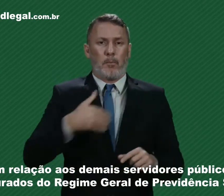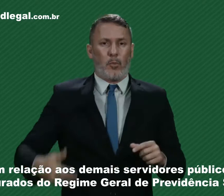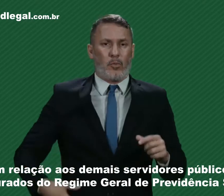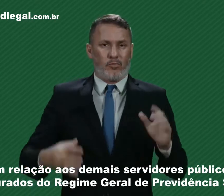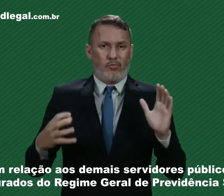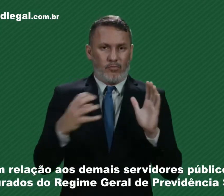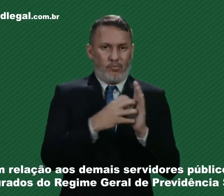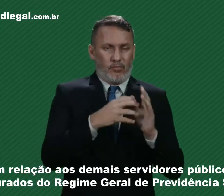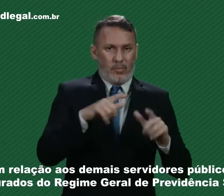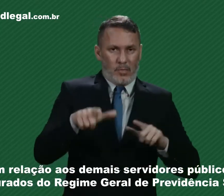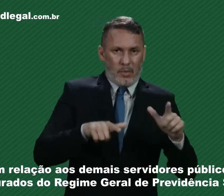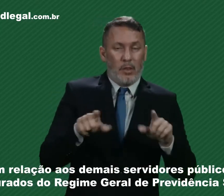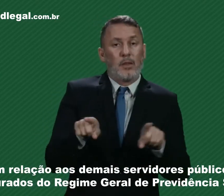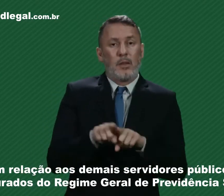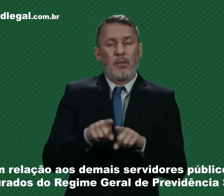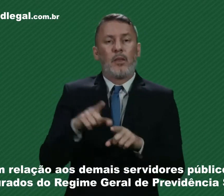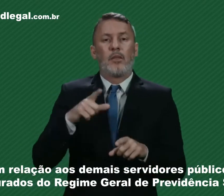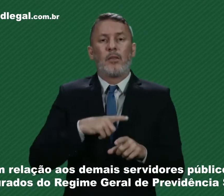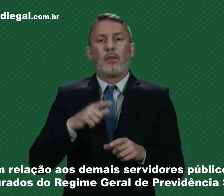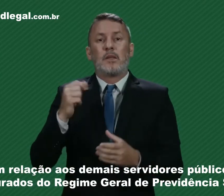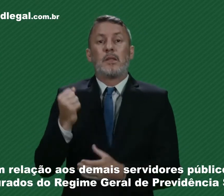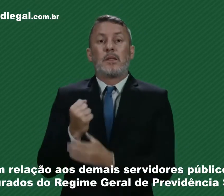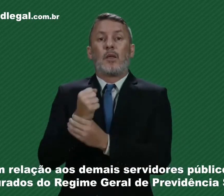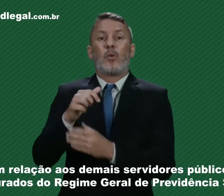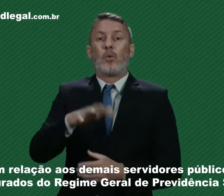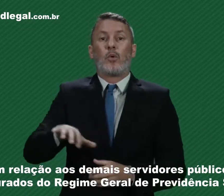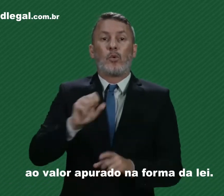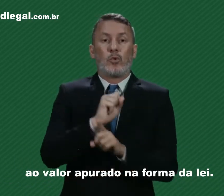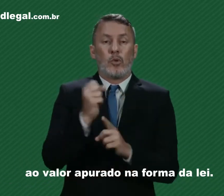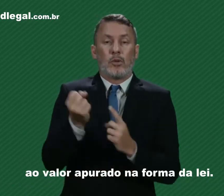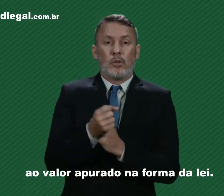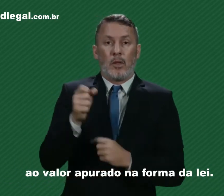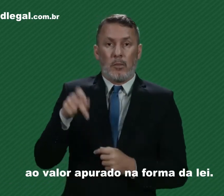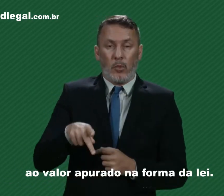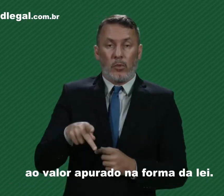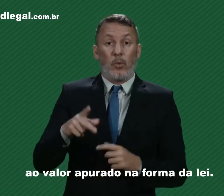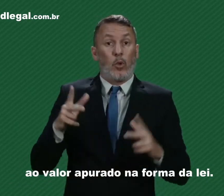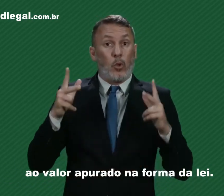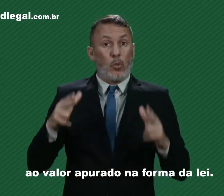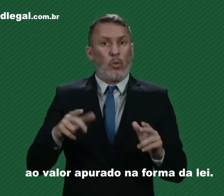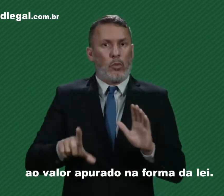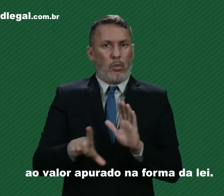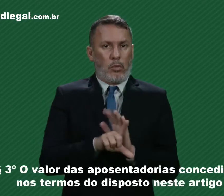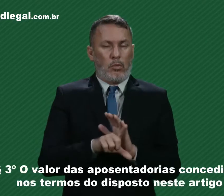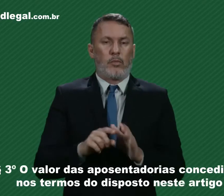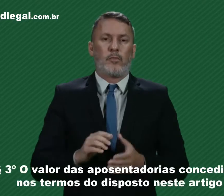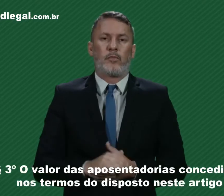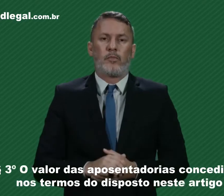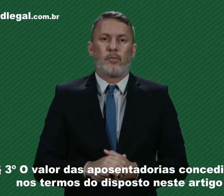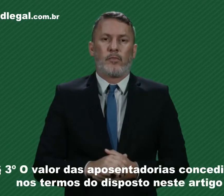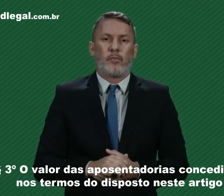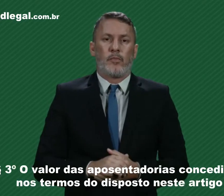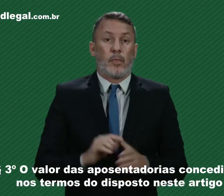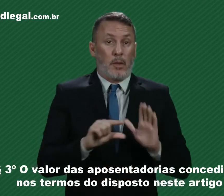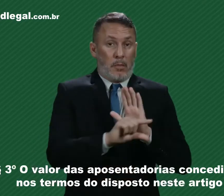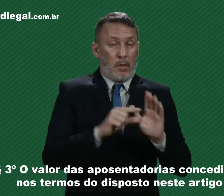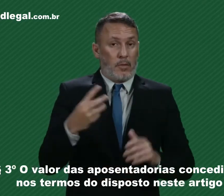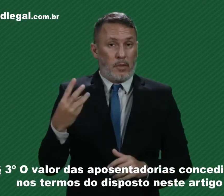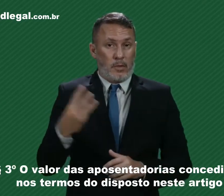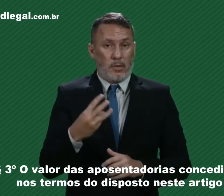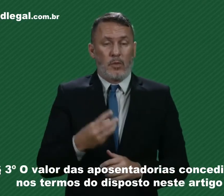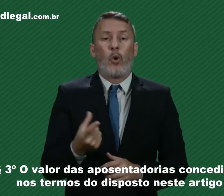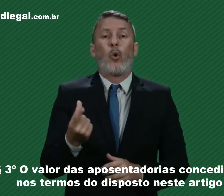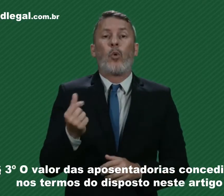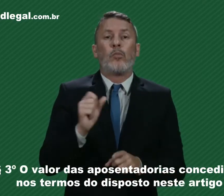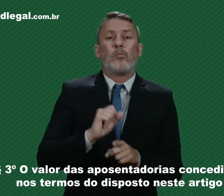públicos e aos segurados do regime geral de previdência social, ao valor apurado na forma da lei. Parágrafo 3º.